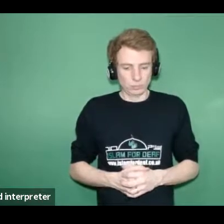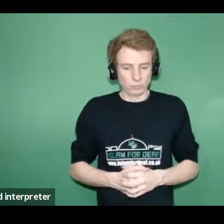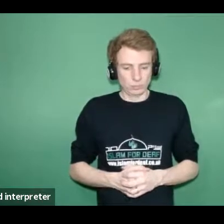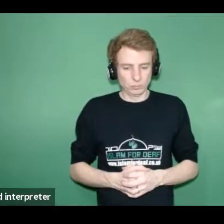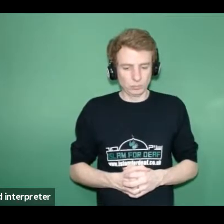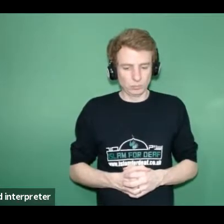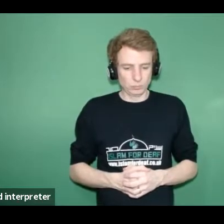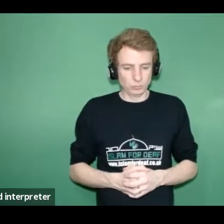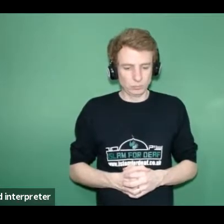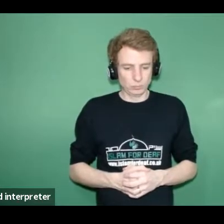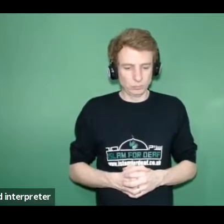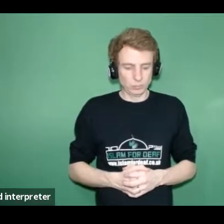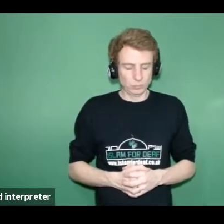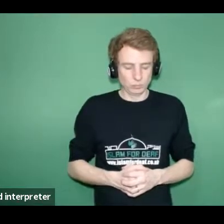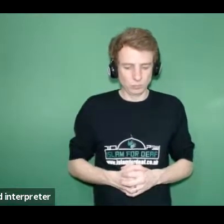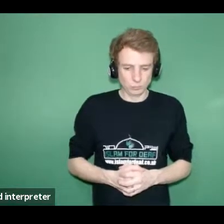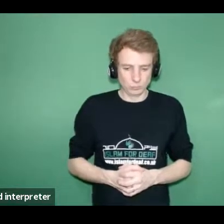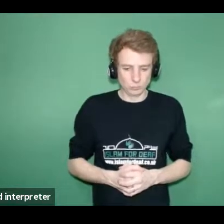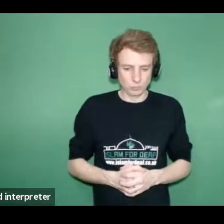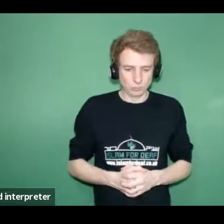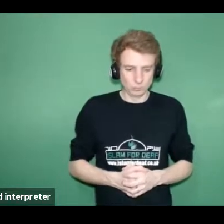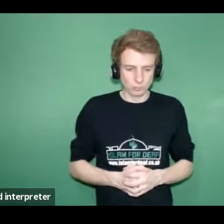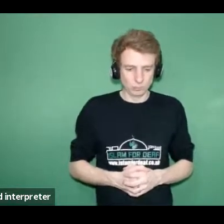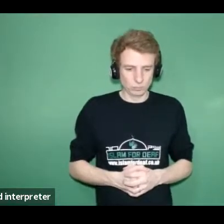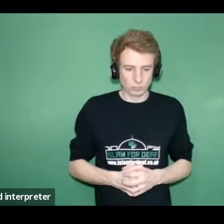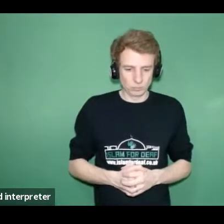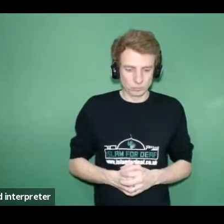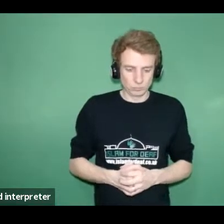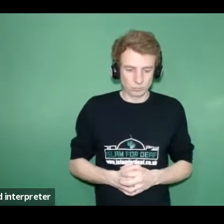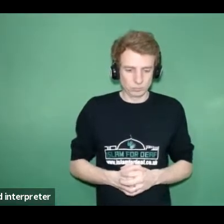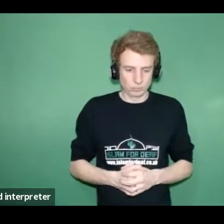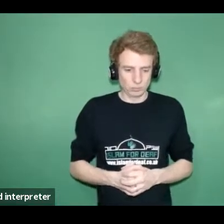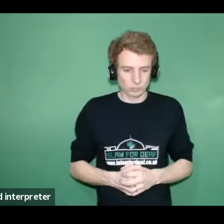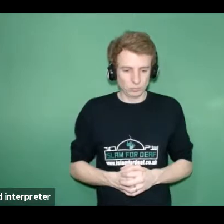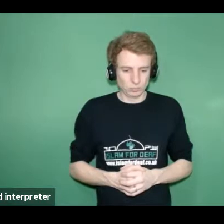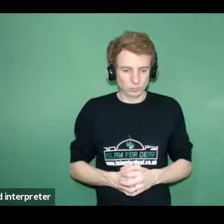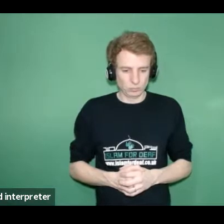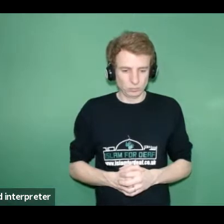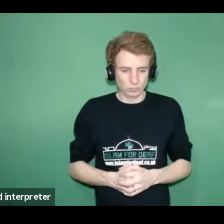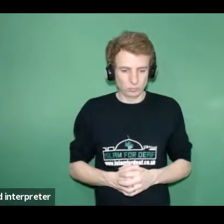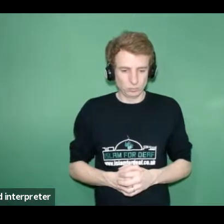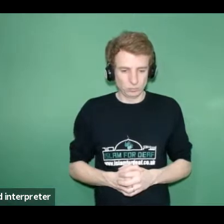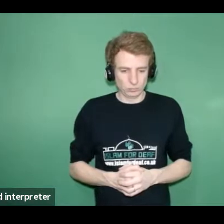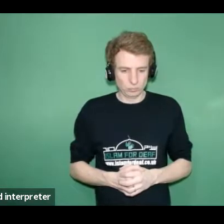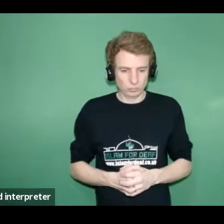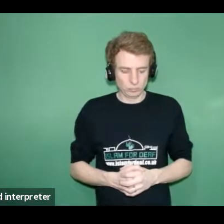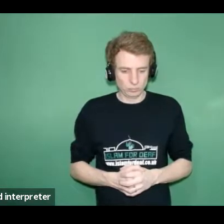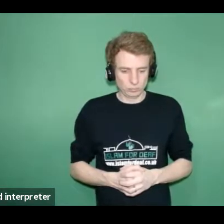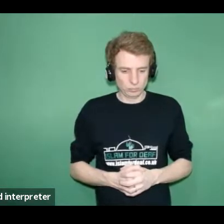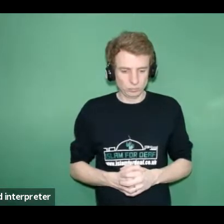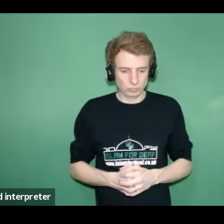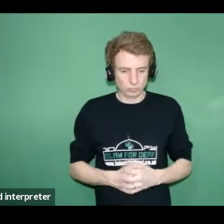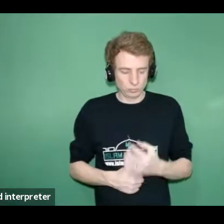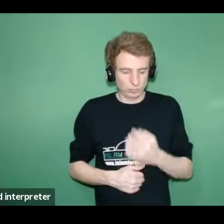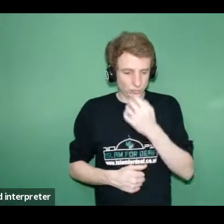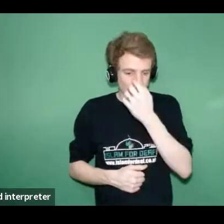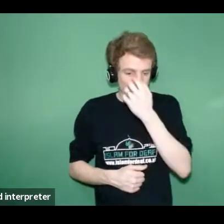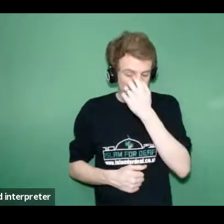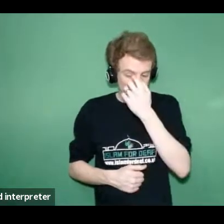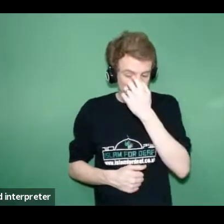بعد الموت. العاقل يستعد لما بعد الموت، لأن هذه